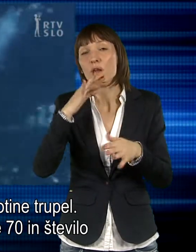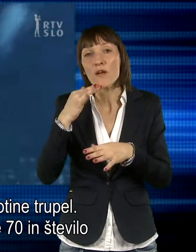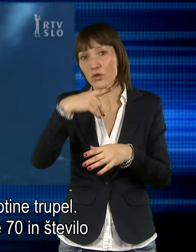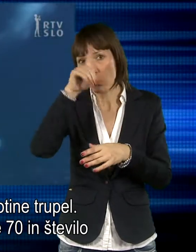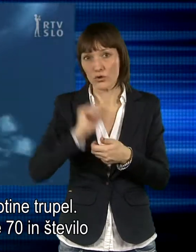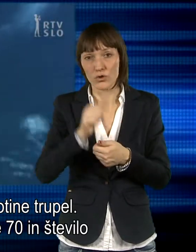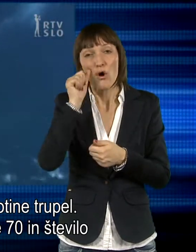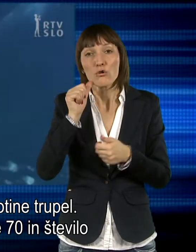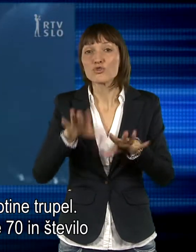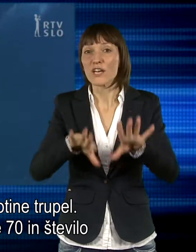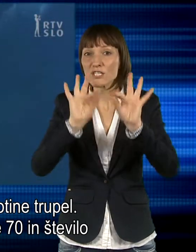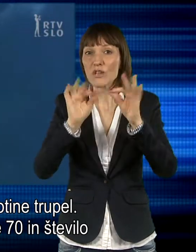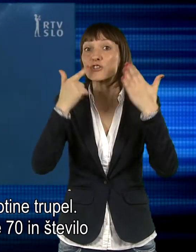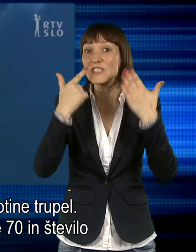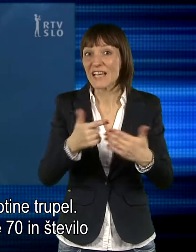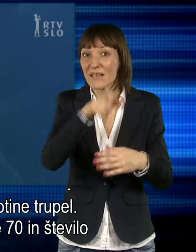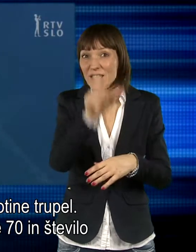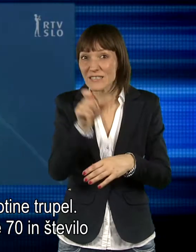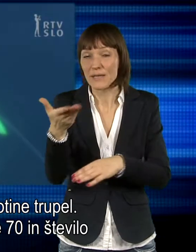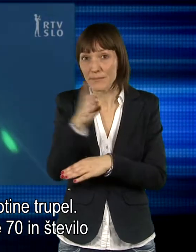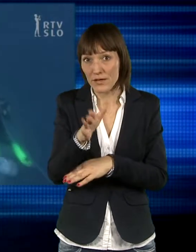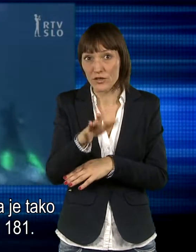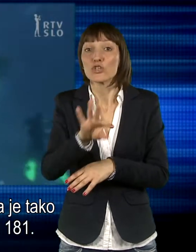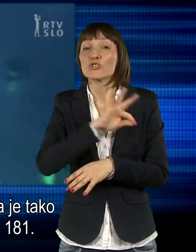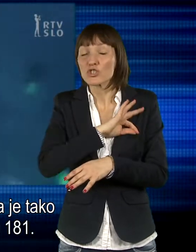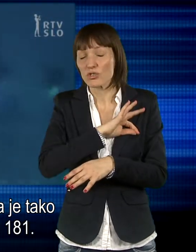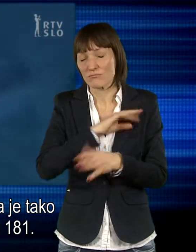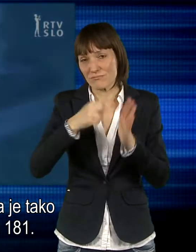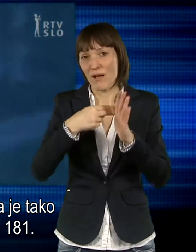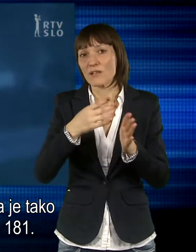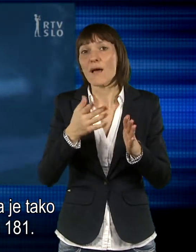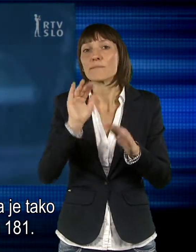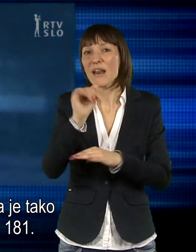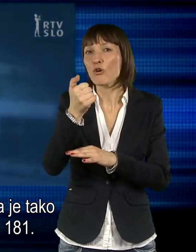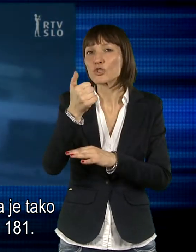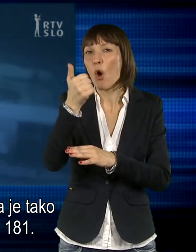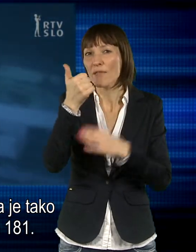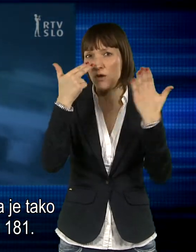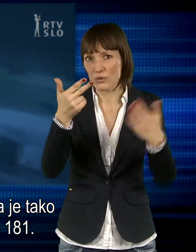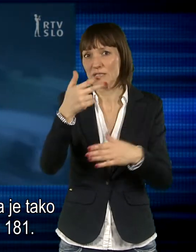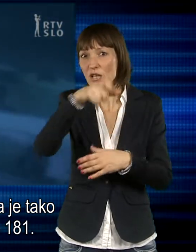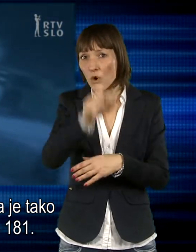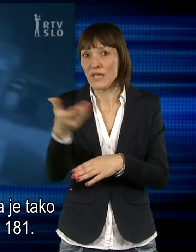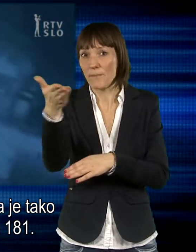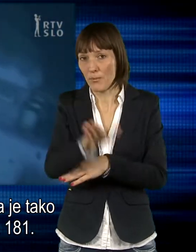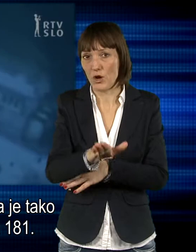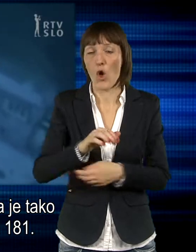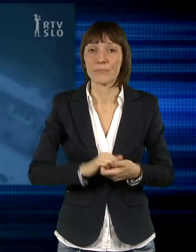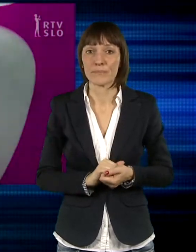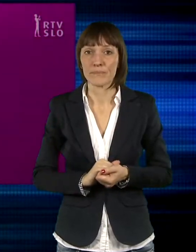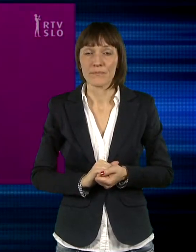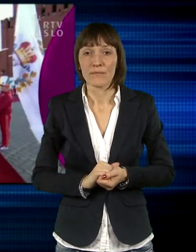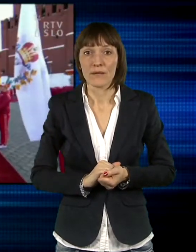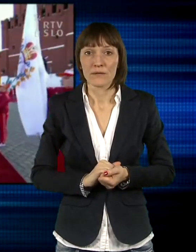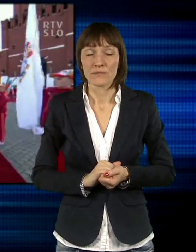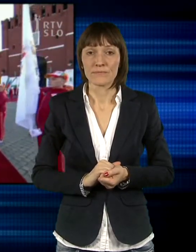stotine trupel. Včeraj so jih našli še 70 in število žrtev brodoloma je tako poskočilo na 181.